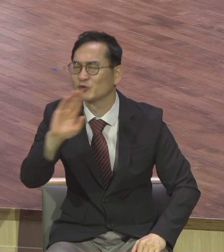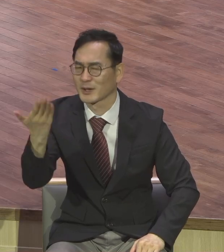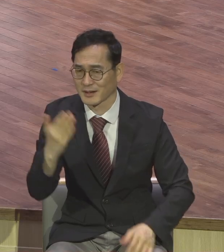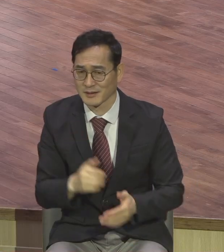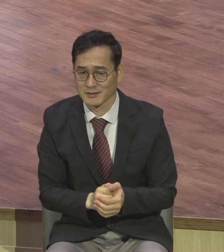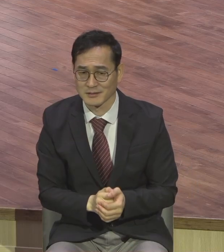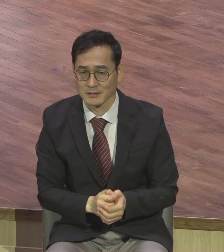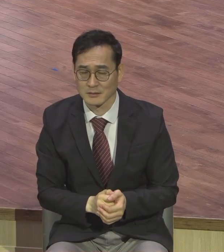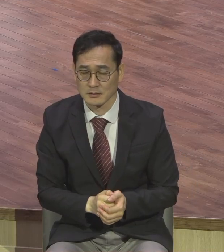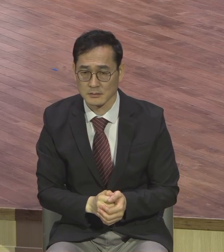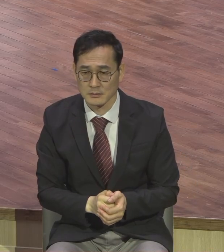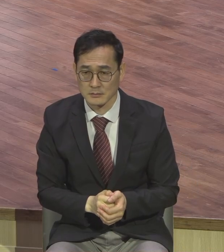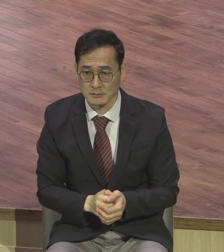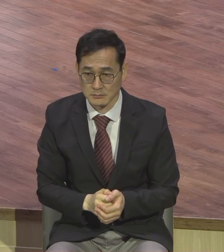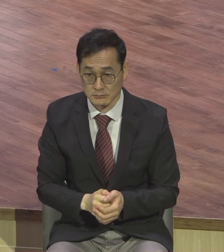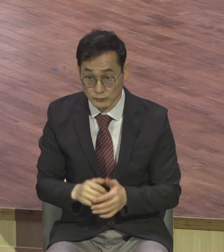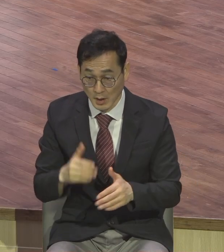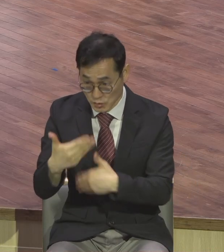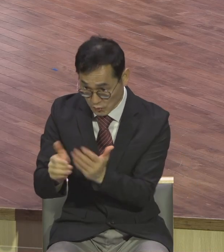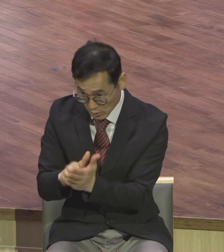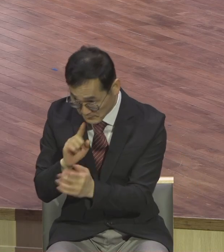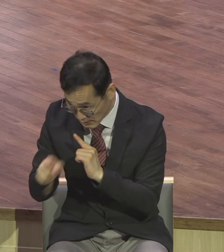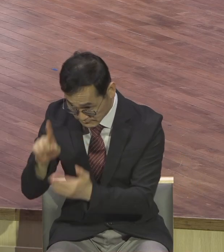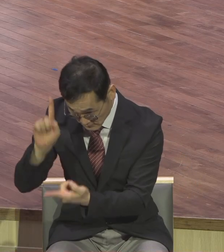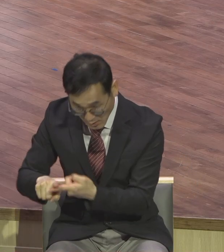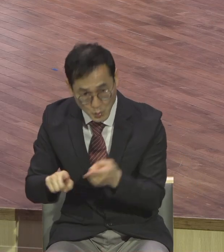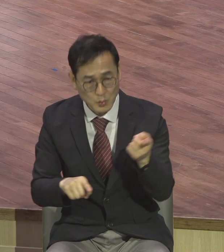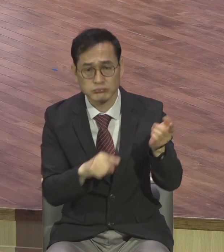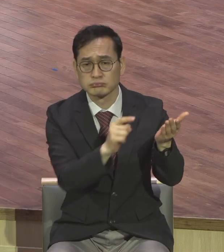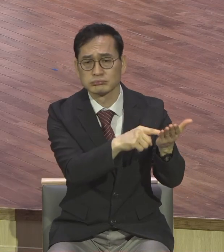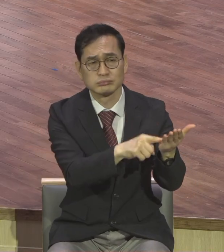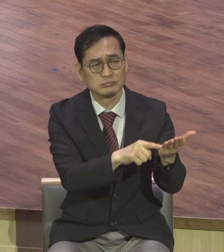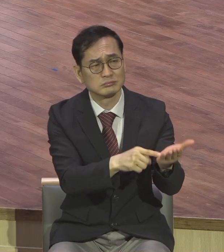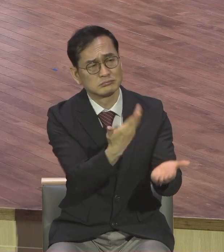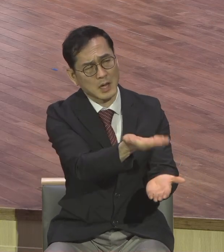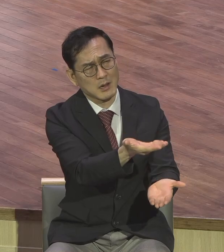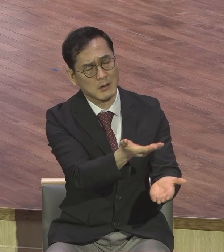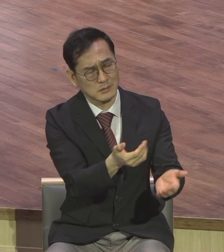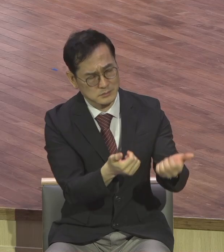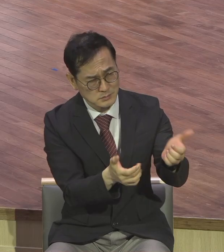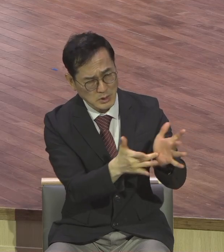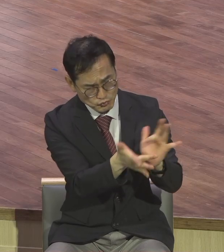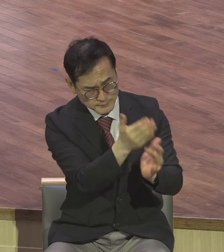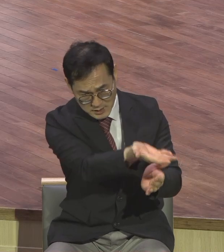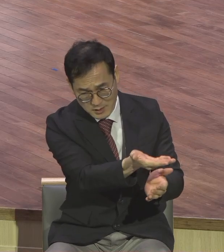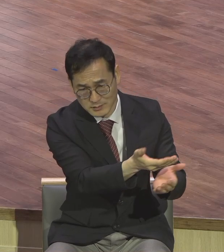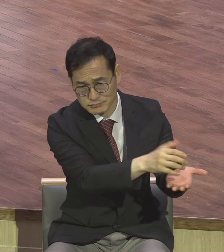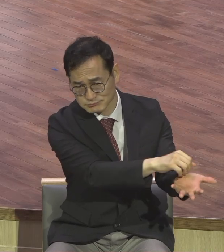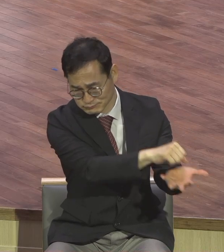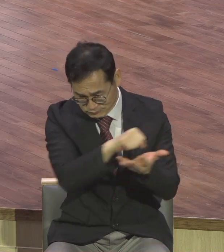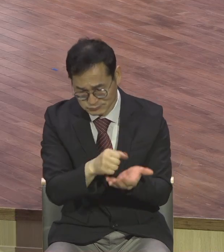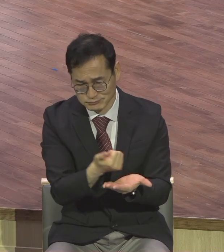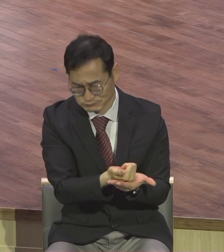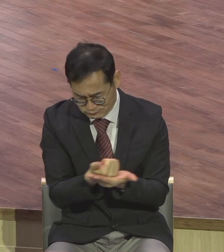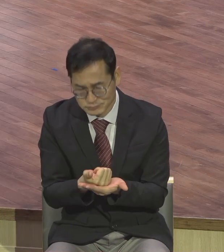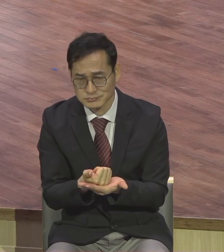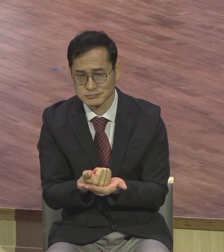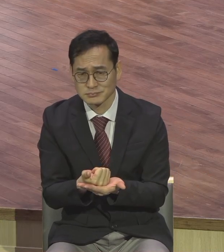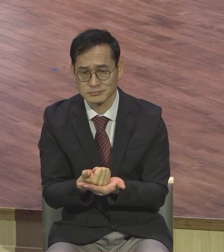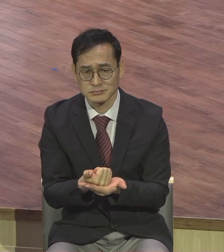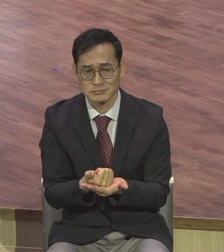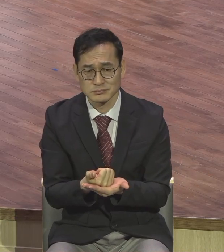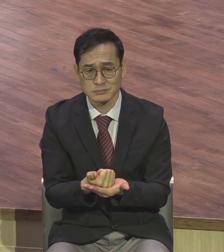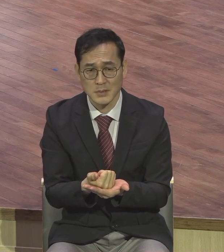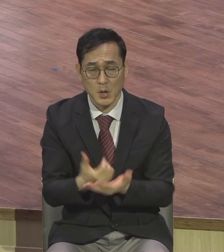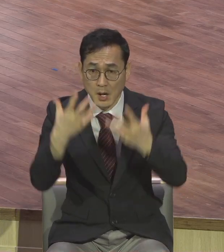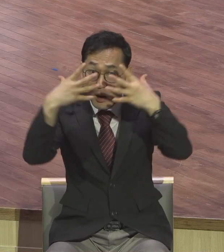정식으로 예수님의 시체를 장사해 놓았음을 다 알잖아요. 빌라도의 허락을 받아가 지신